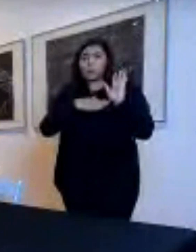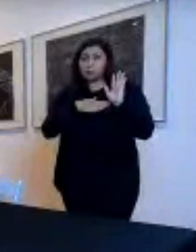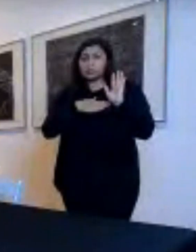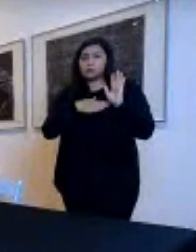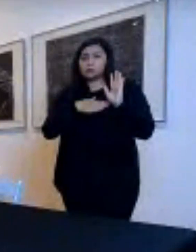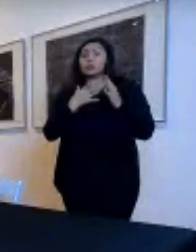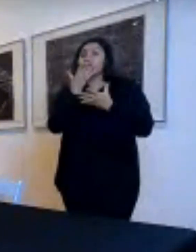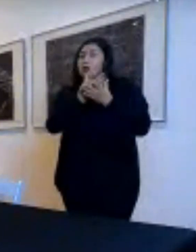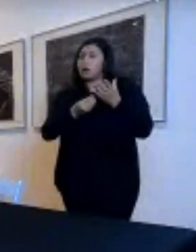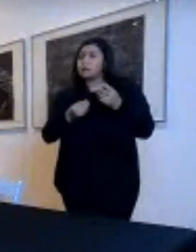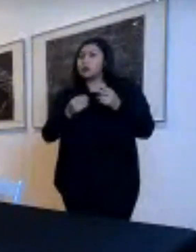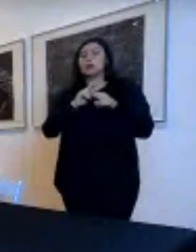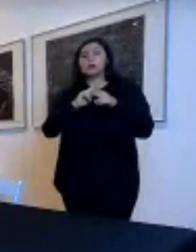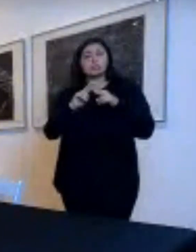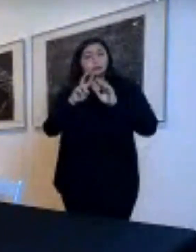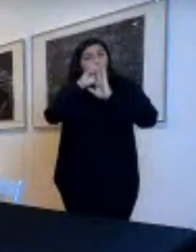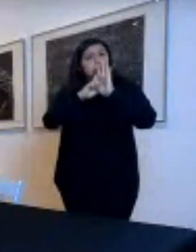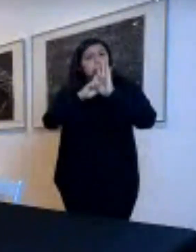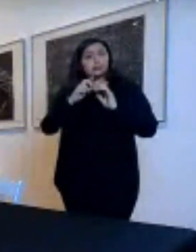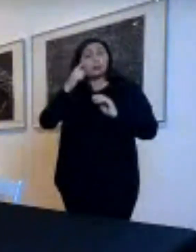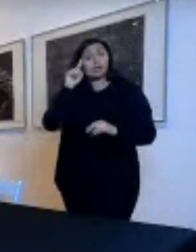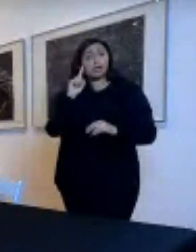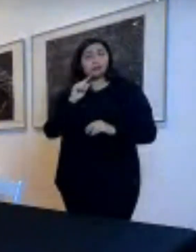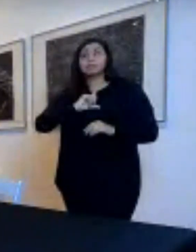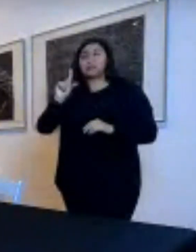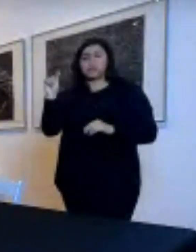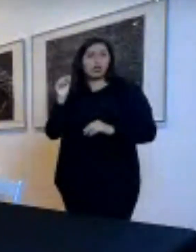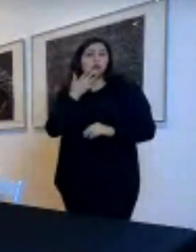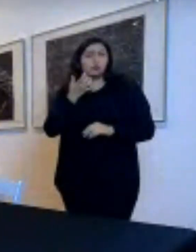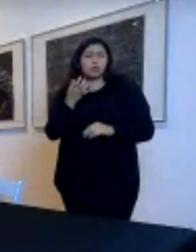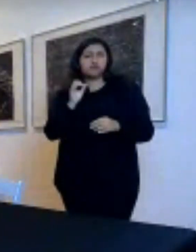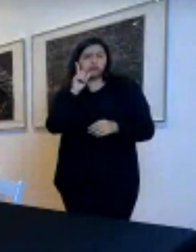este proyecto, pero se va por unos proyectos personales que me parecen